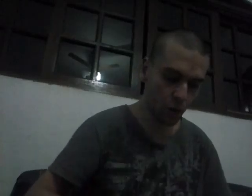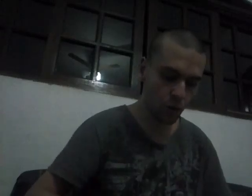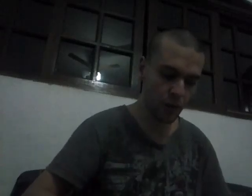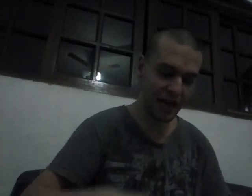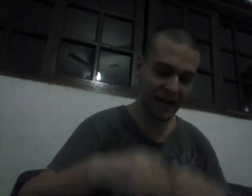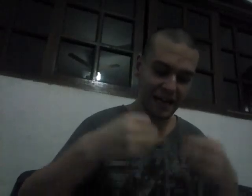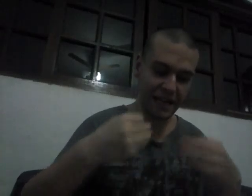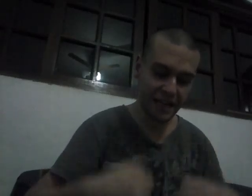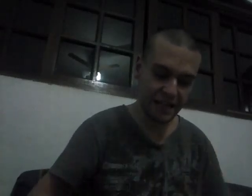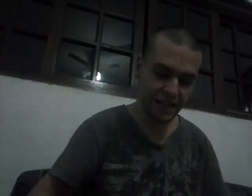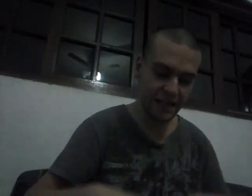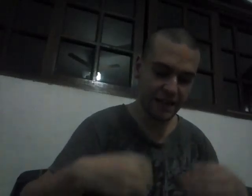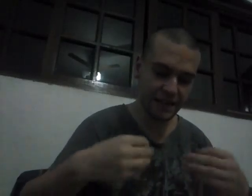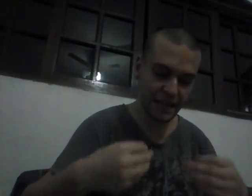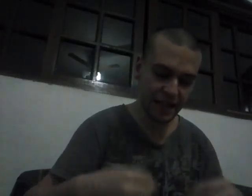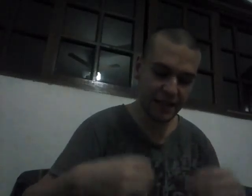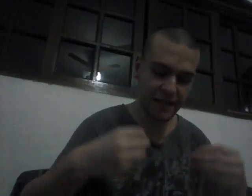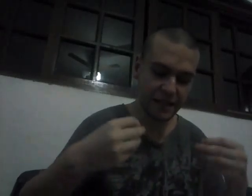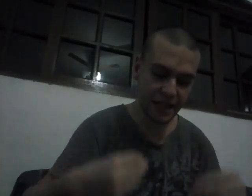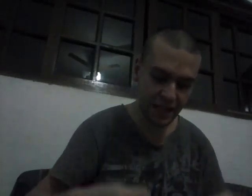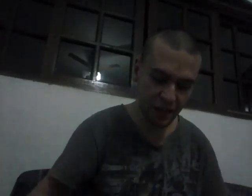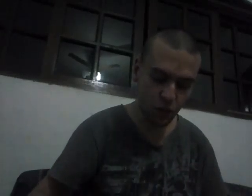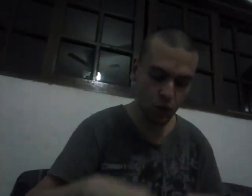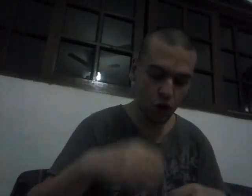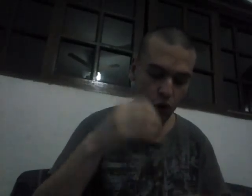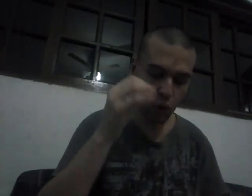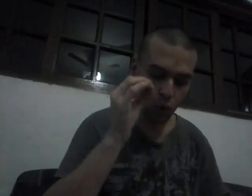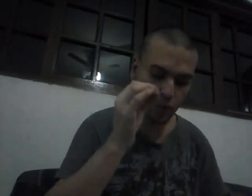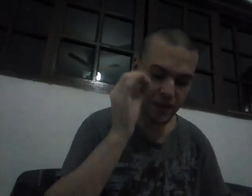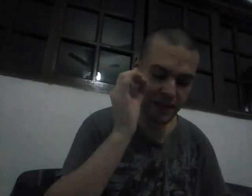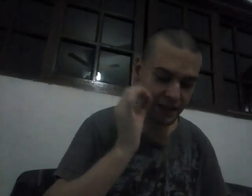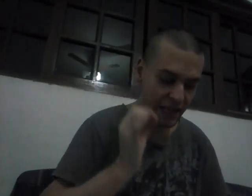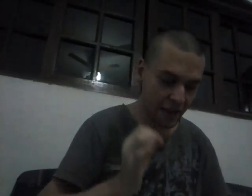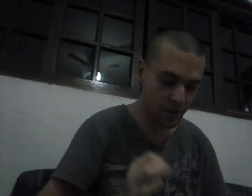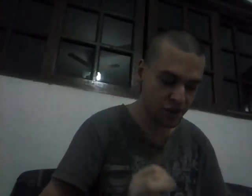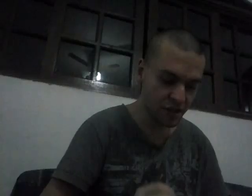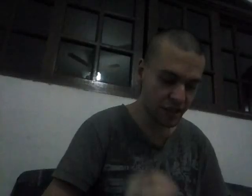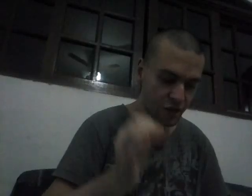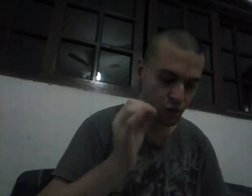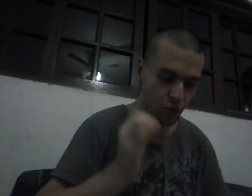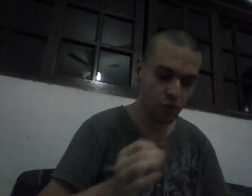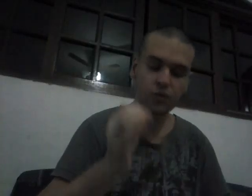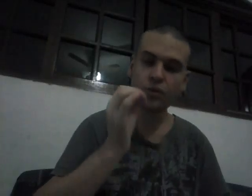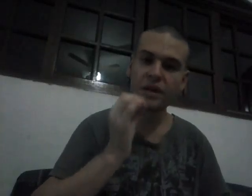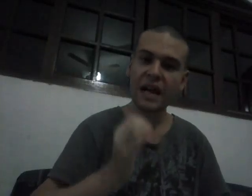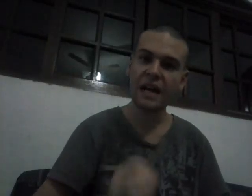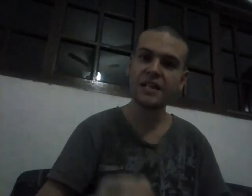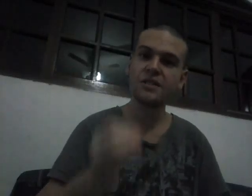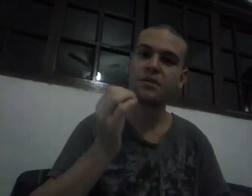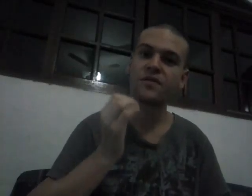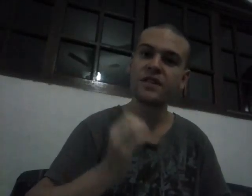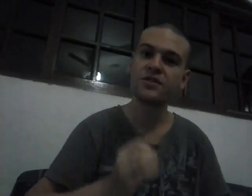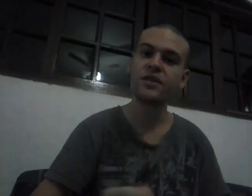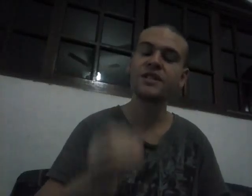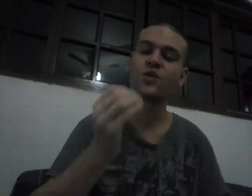a lei que tem que ter um intérprete em todo lugar de profissões